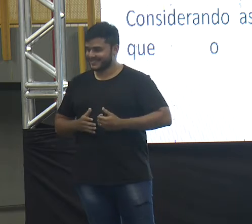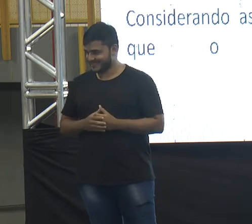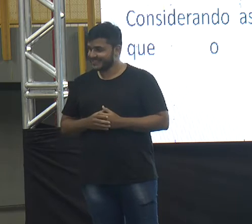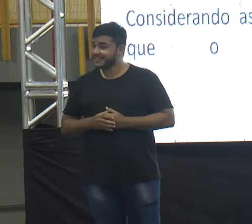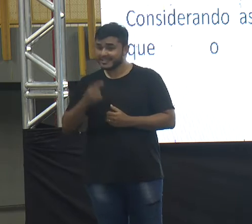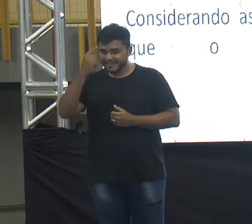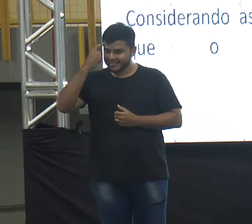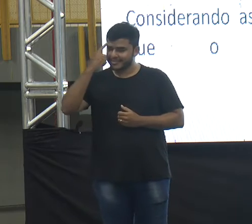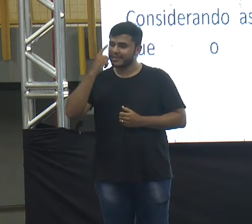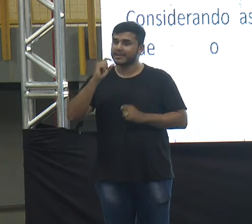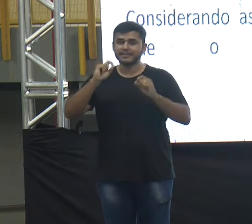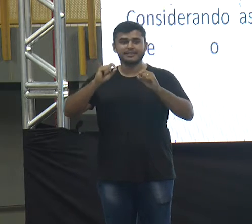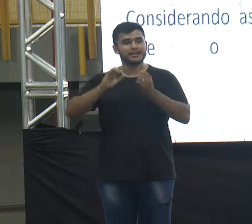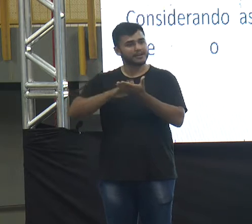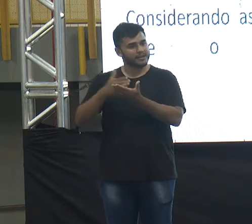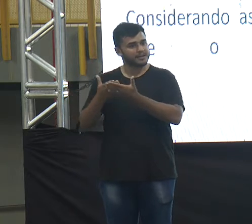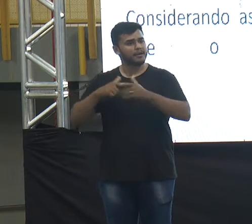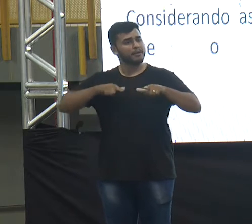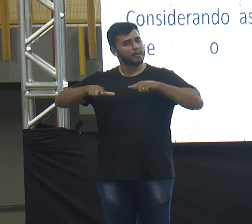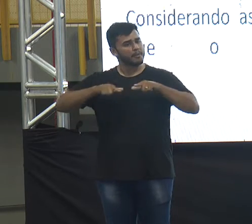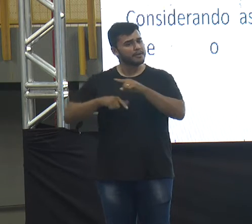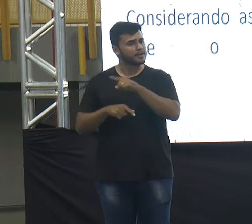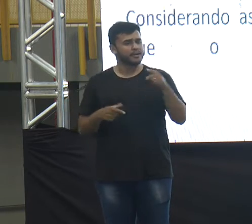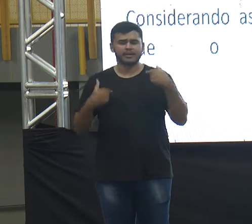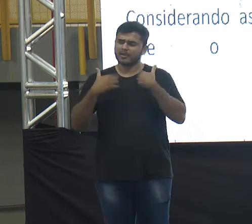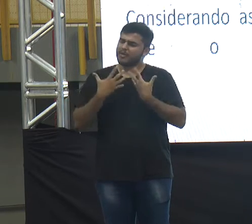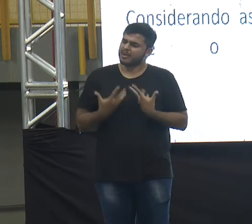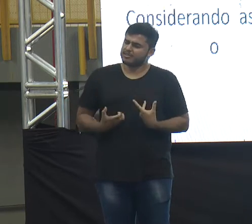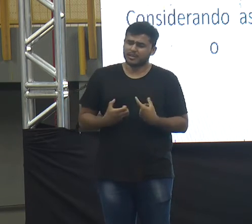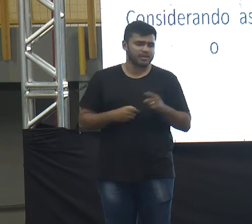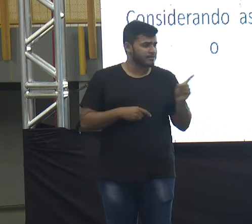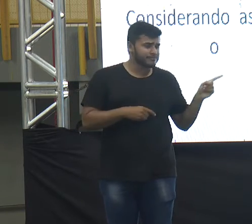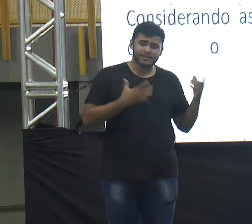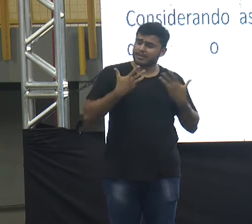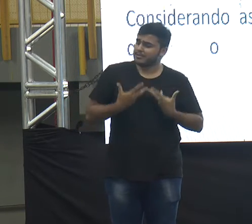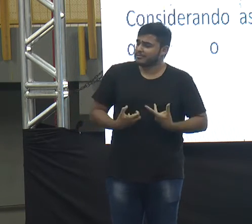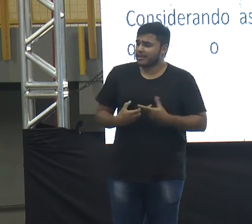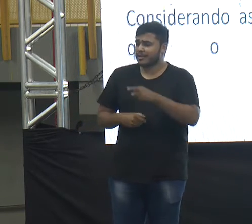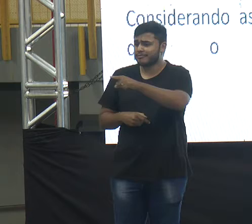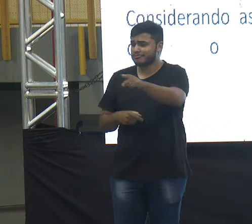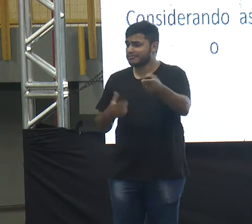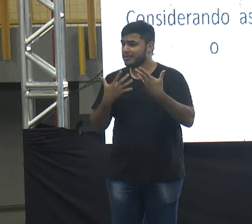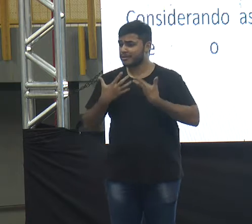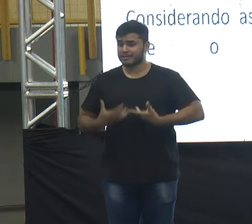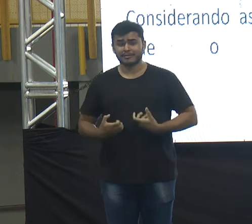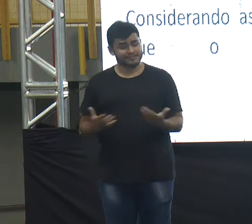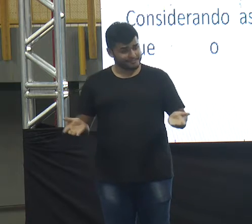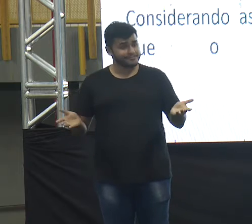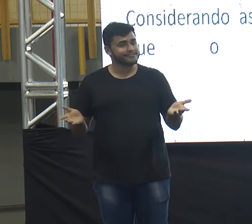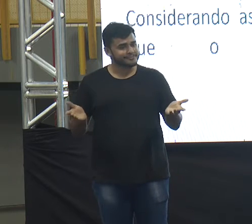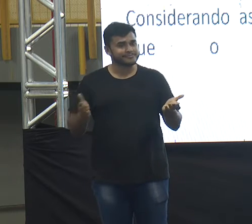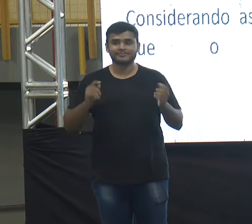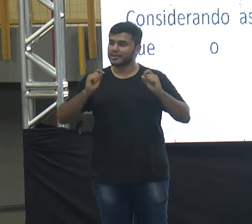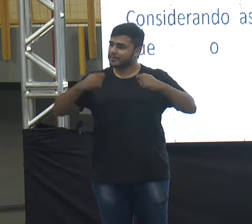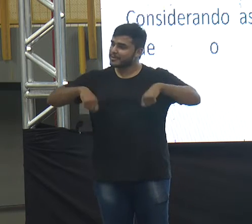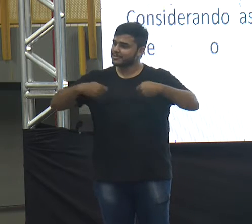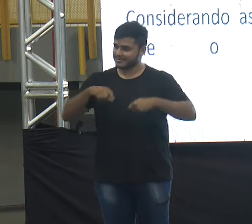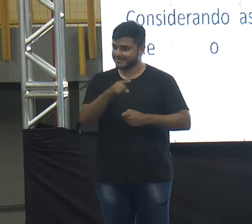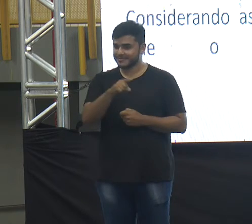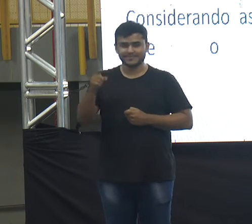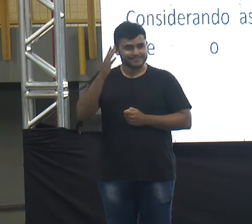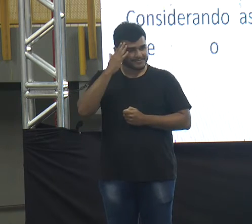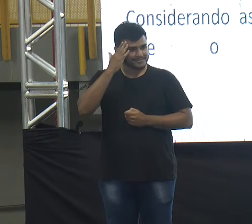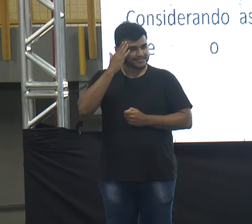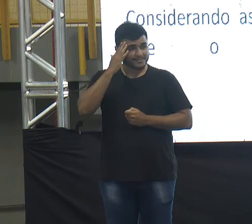vendo? Você, cara, você está cansado? Tô, eu também tô. Mas, bicho, faça com felicidade, com prazer, que tudo